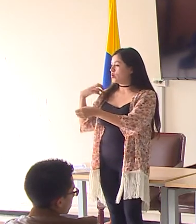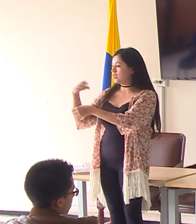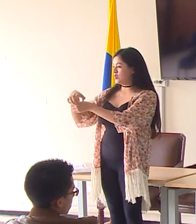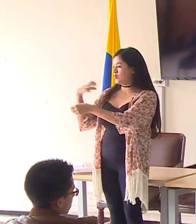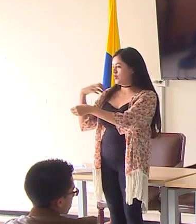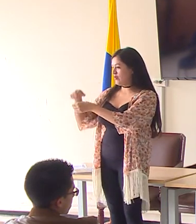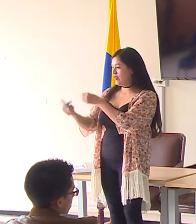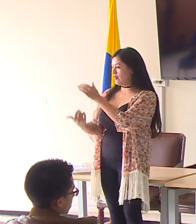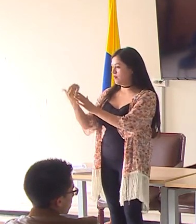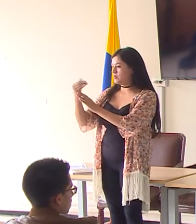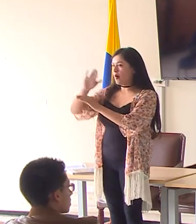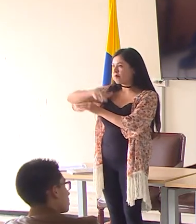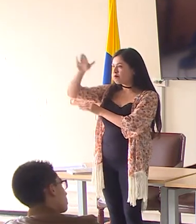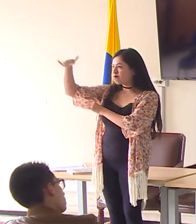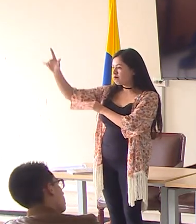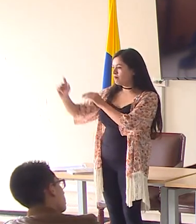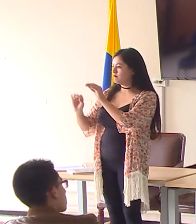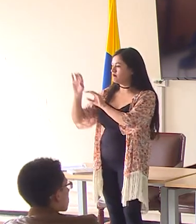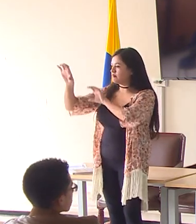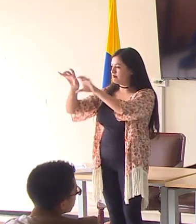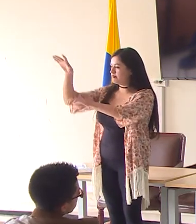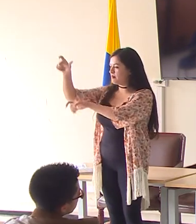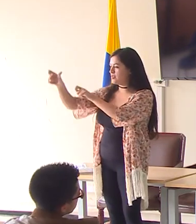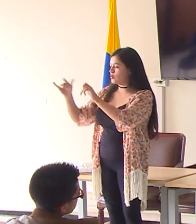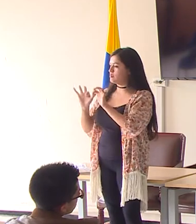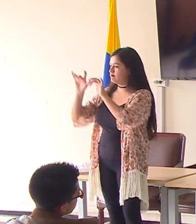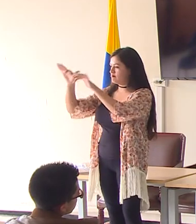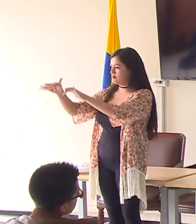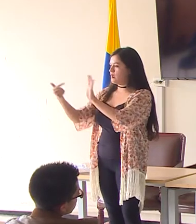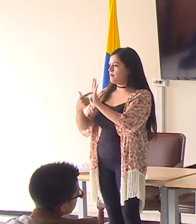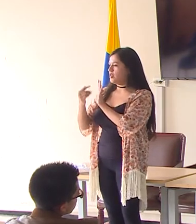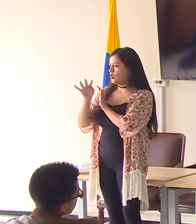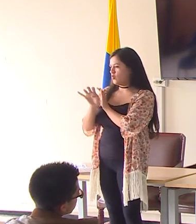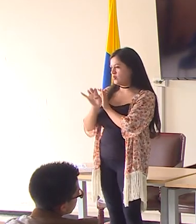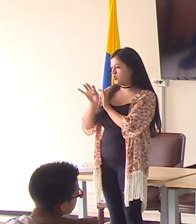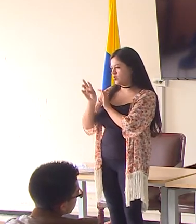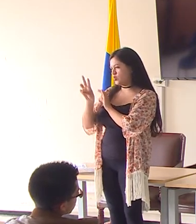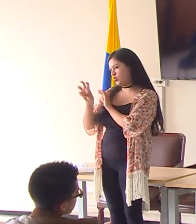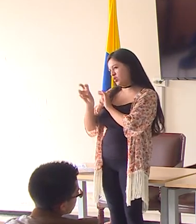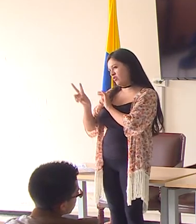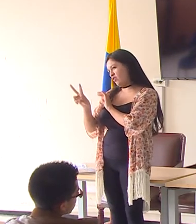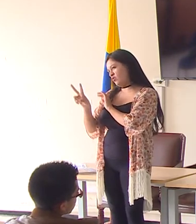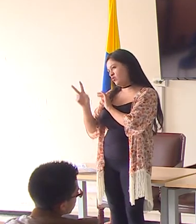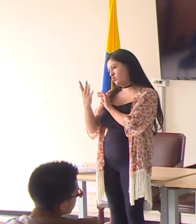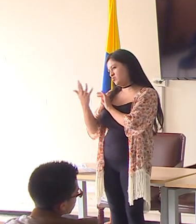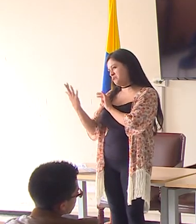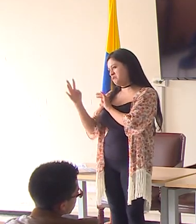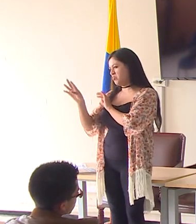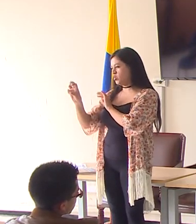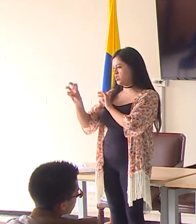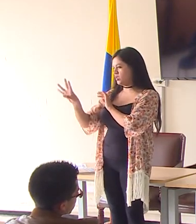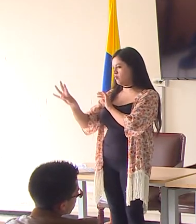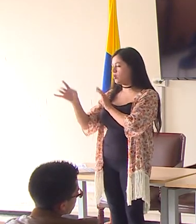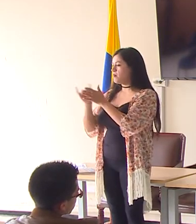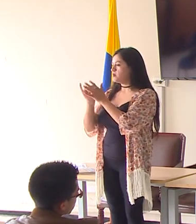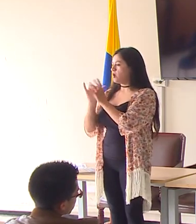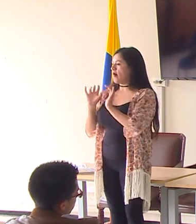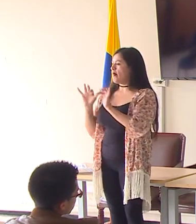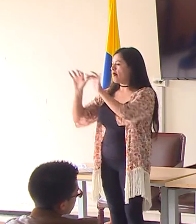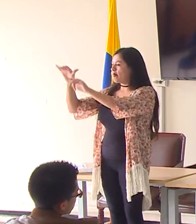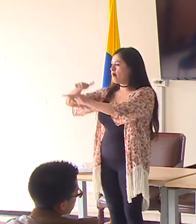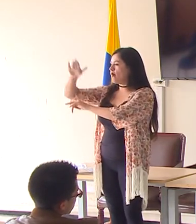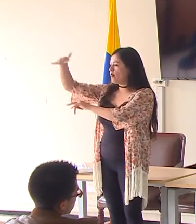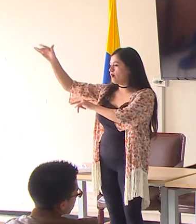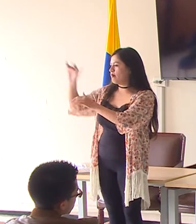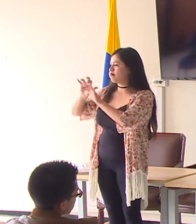en el período entre 1972 y 1984 empieza a ocuparse los cerros de ciudad bolívar hasta ese momento